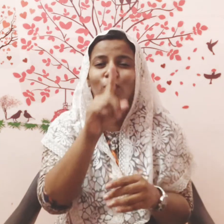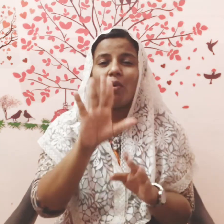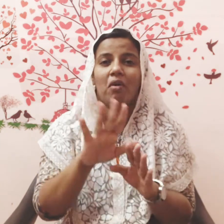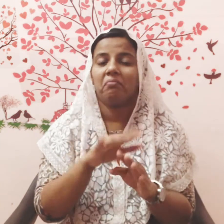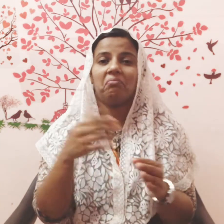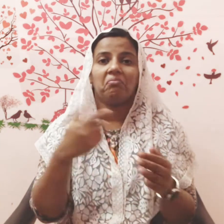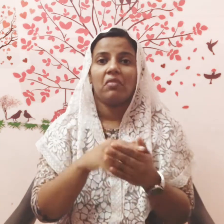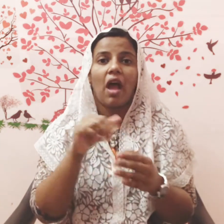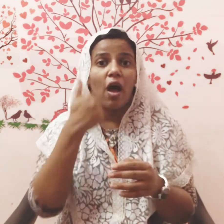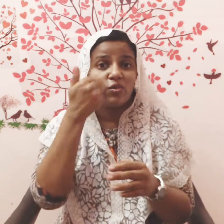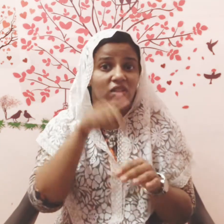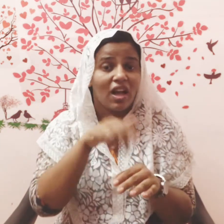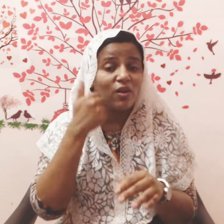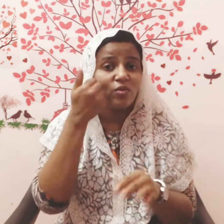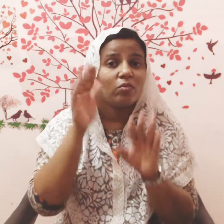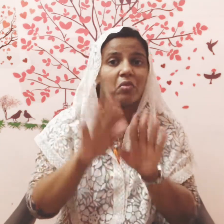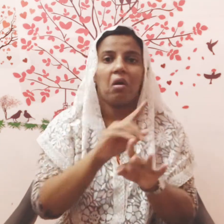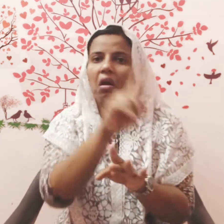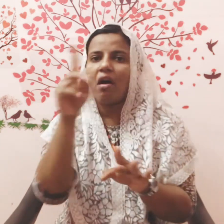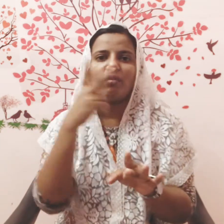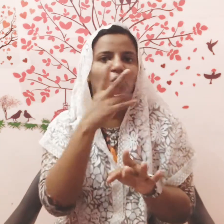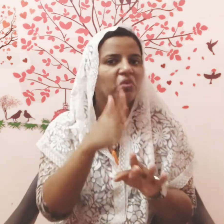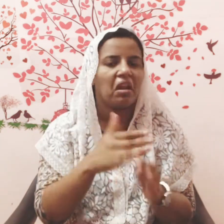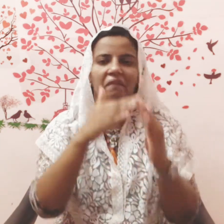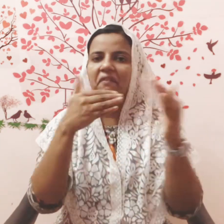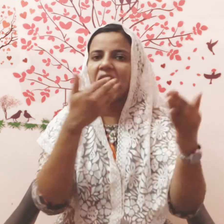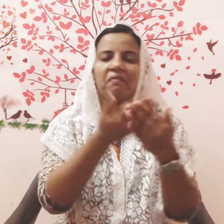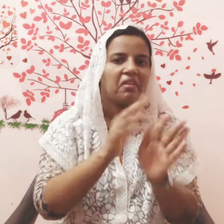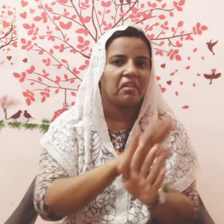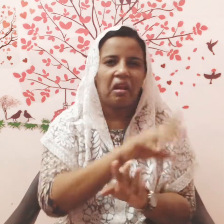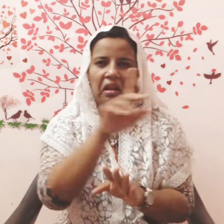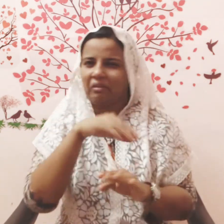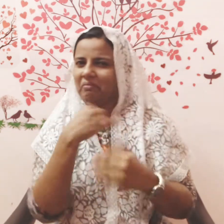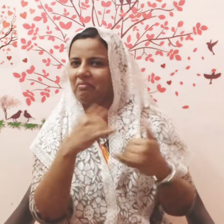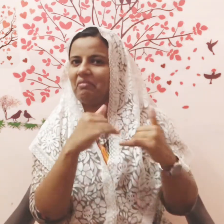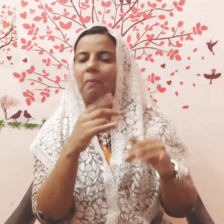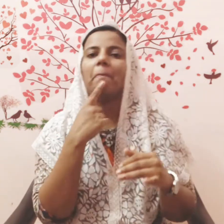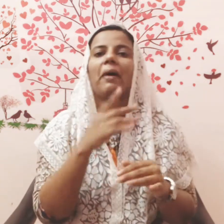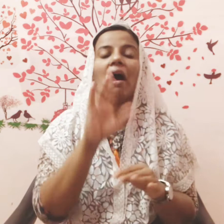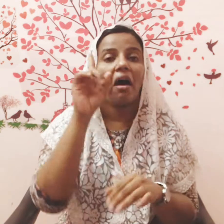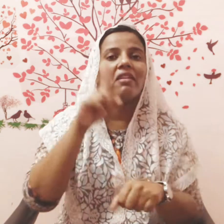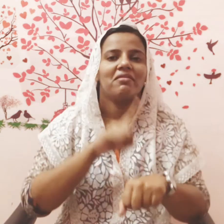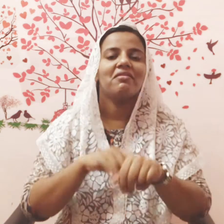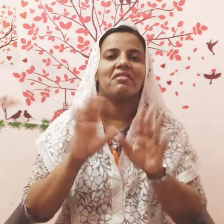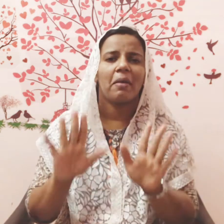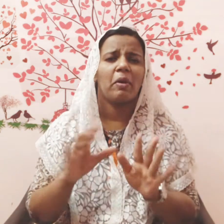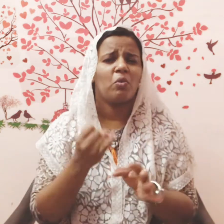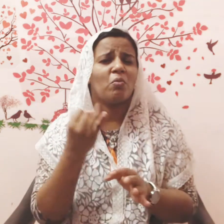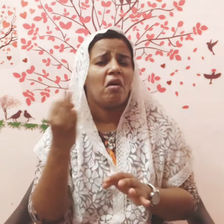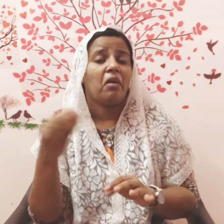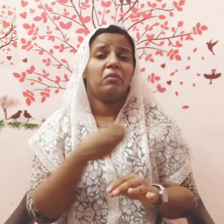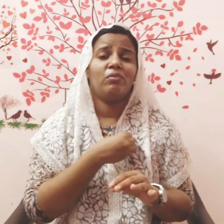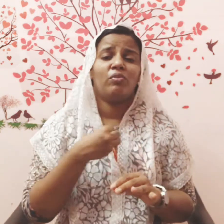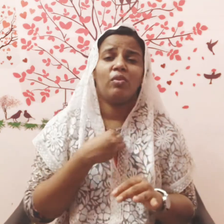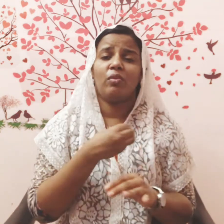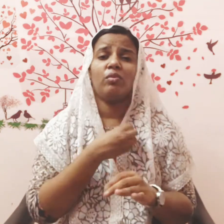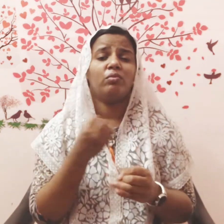ഒരു ഐസൊലേഷൻ ഉള്ള ഒരവസ്ഥയാണ് ഈ രക്തസ്രാവം വന്നു കഴിഞ്ഞാൽ. ആമേൻ. അപ്പോൾ രക്തസ്രാവമുള്ളവളായി അവൾ പല